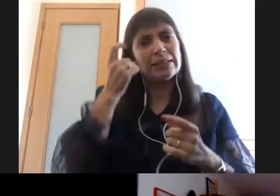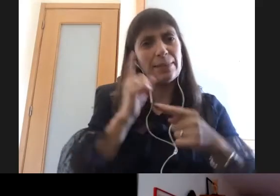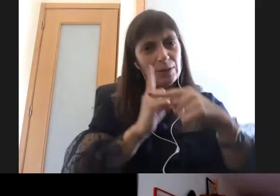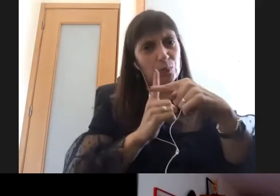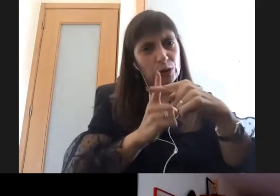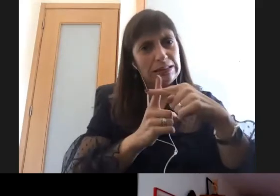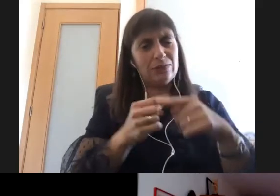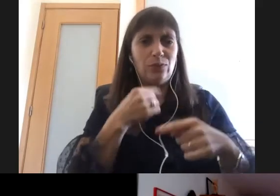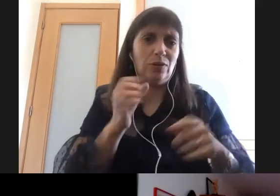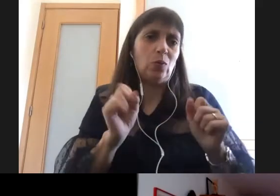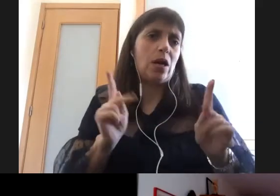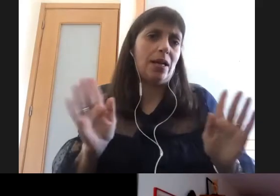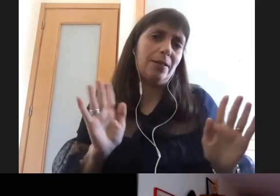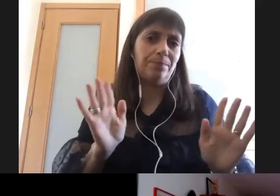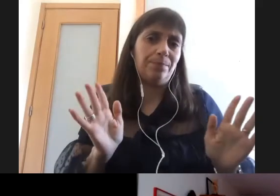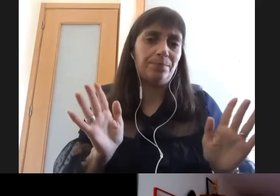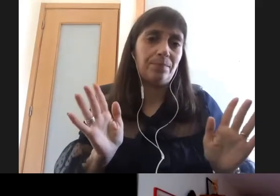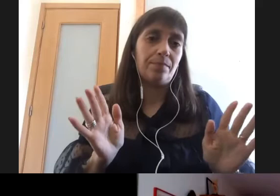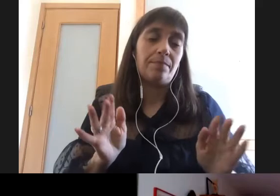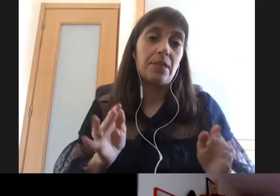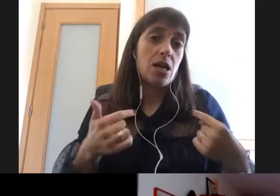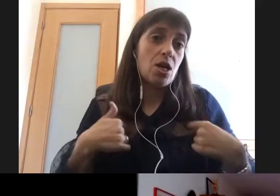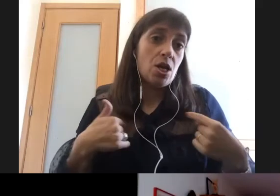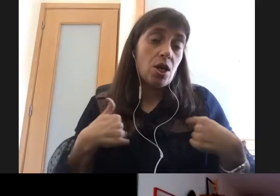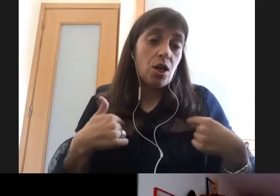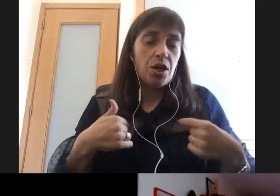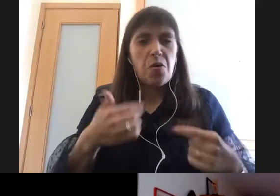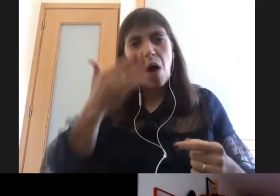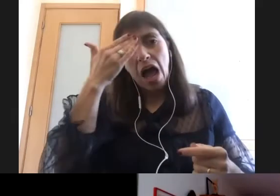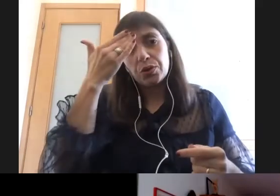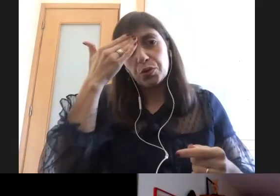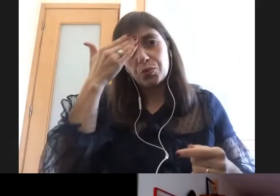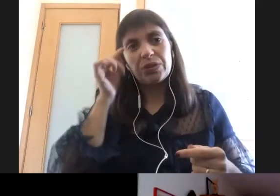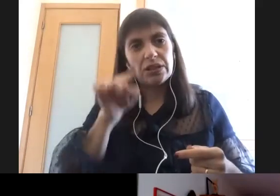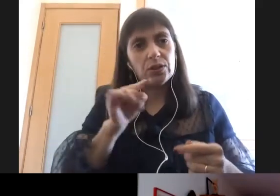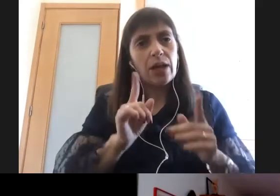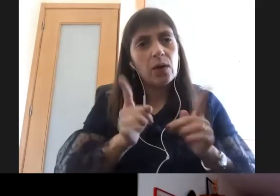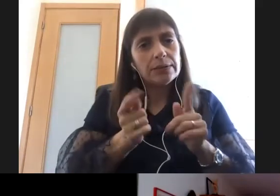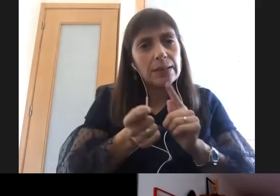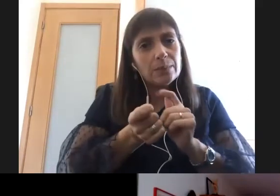Edson, que eu tenho a impressão de que isso está mudando.